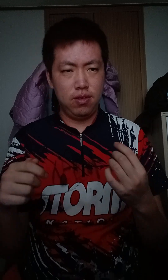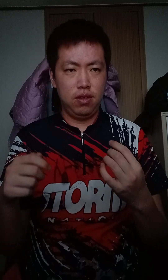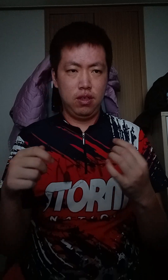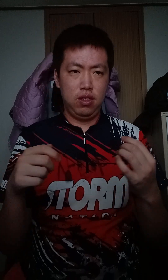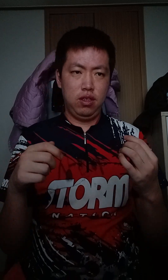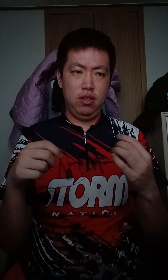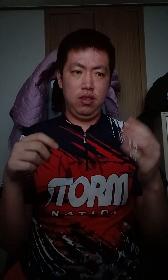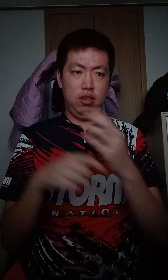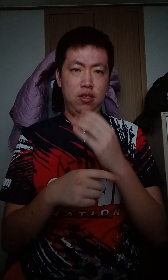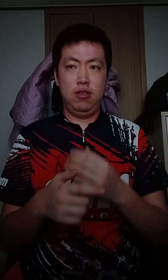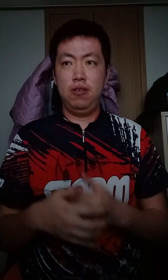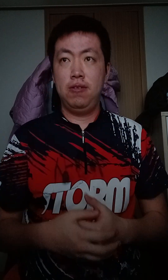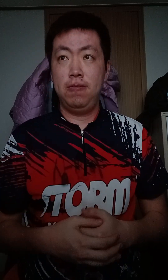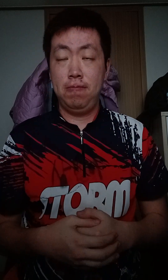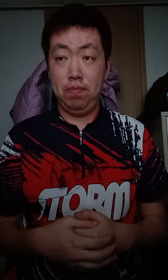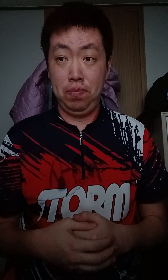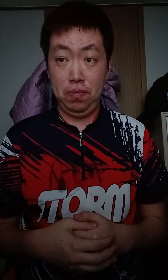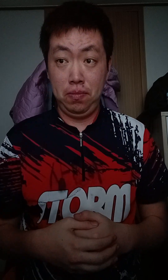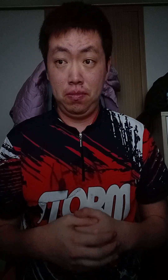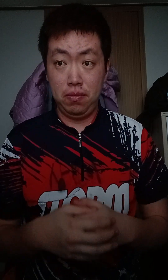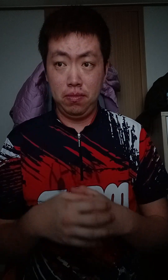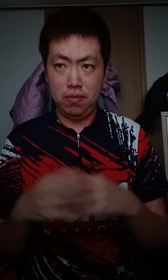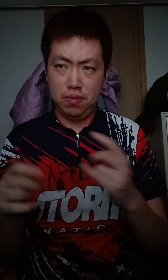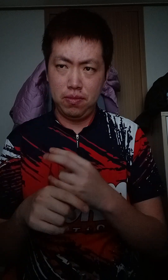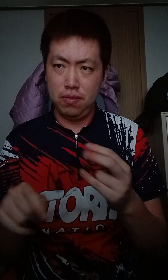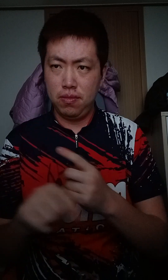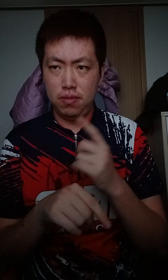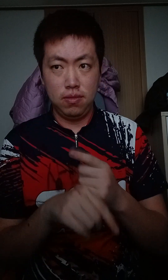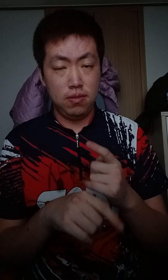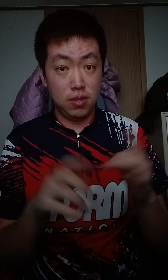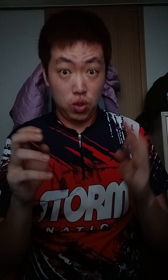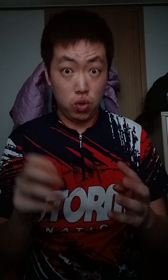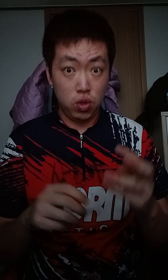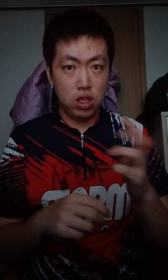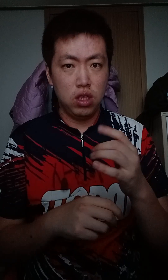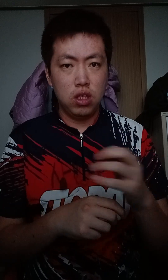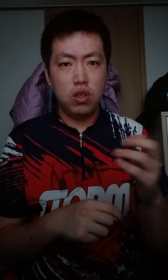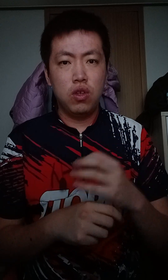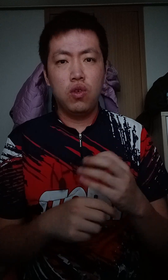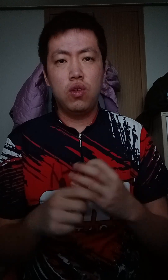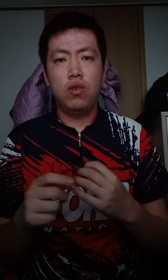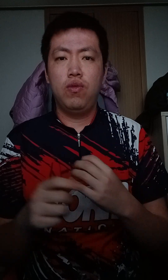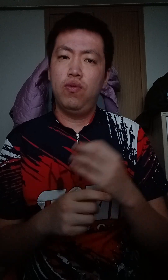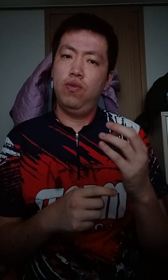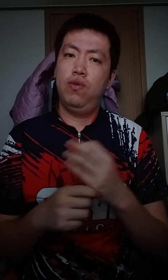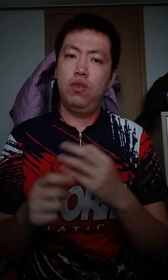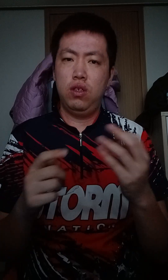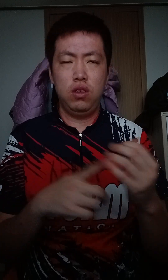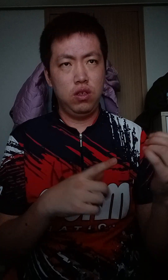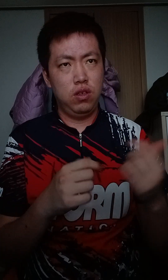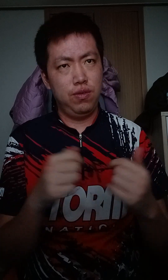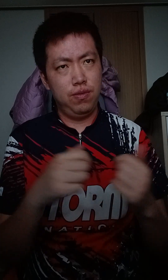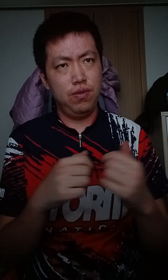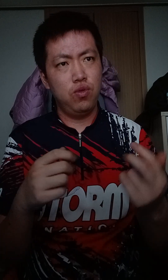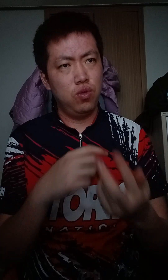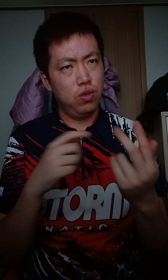드러났습니다. 경찰은 이 원장을 검찰에 송치했는데 알고 보니 원장, 시설 직원을 괴롭혀 과태료 처분까지